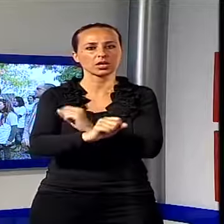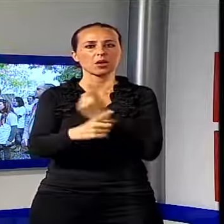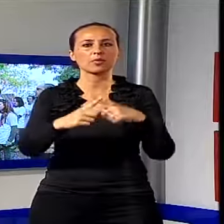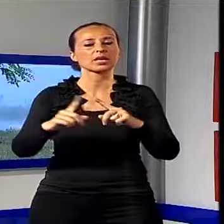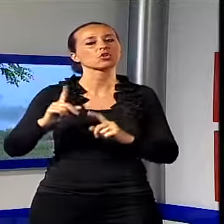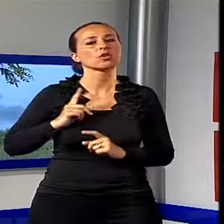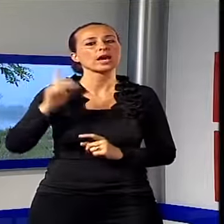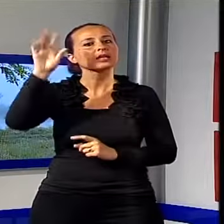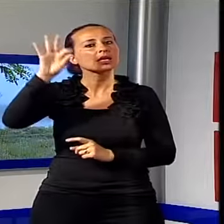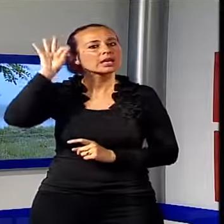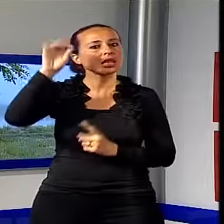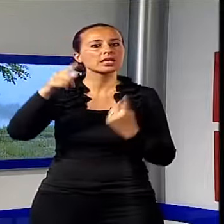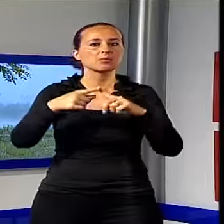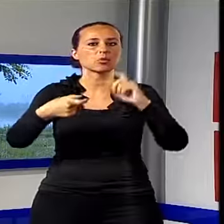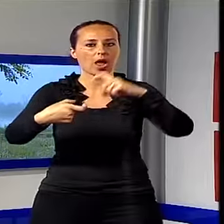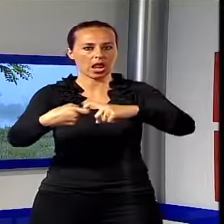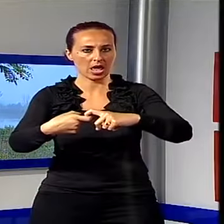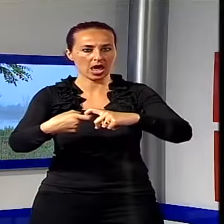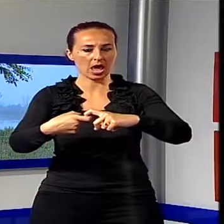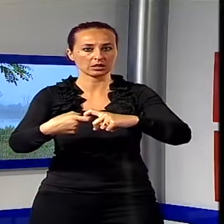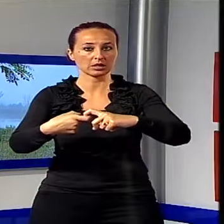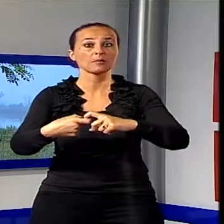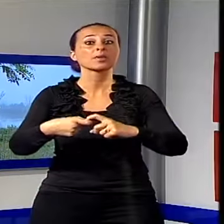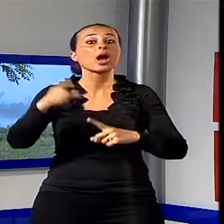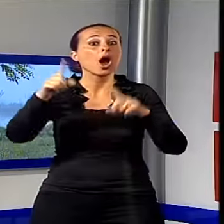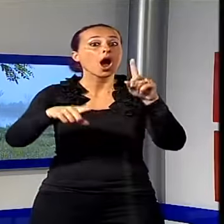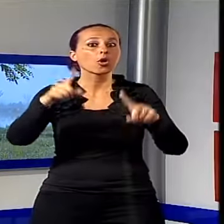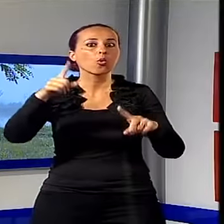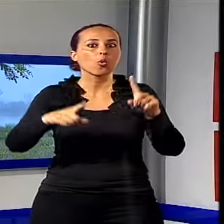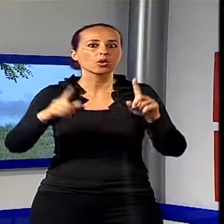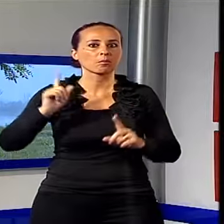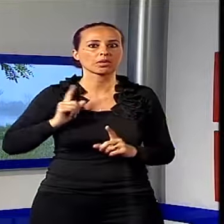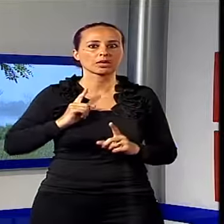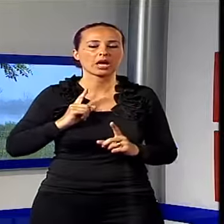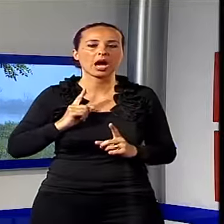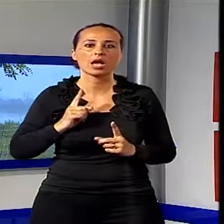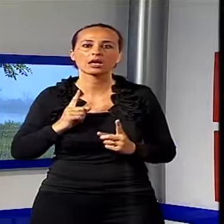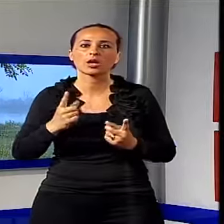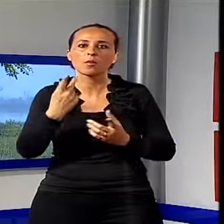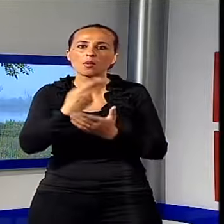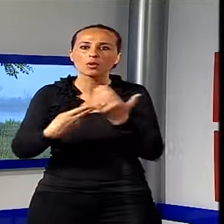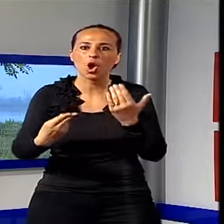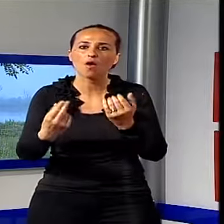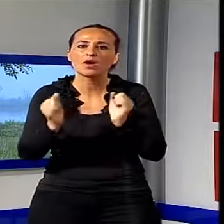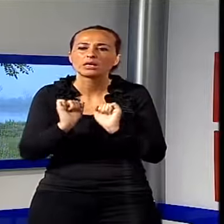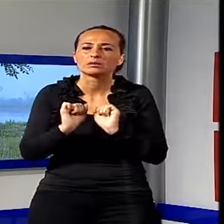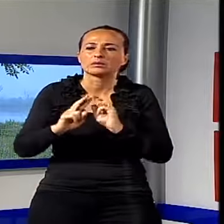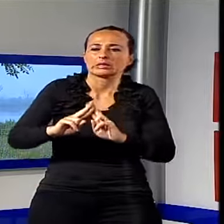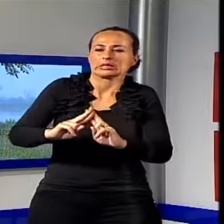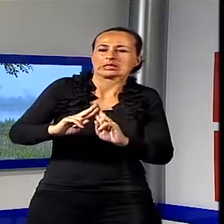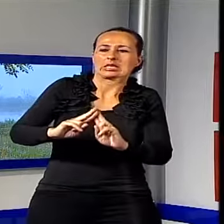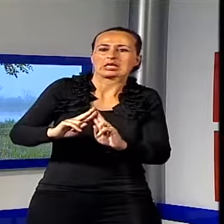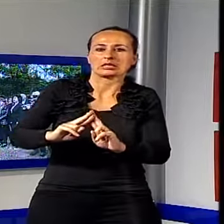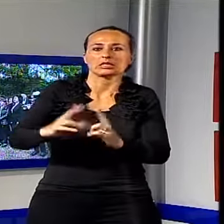settembre 1943 alcuni militari italiani cercarono di resistere all'occupazione dei tedeschi e tre rimasero